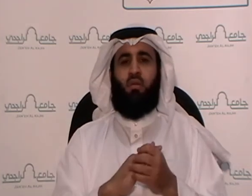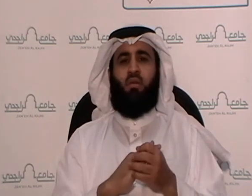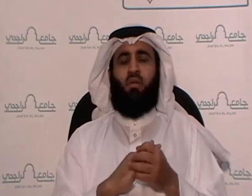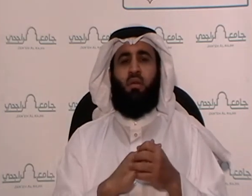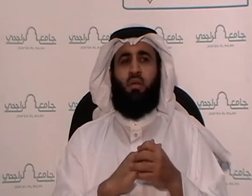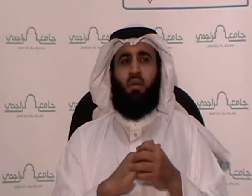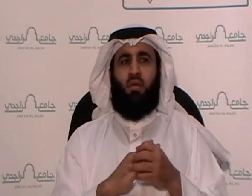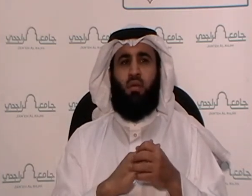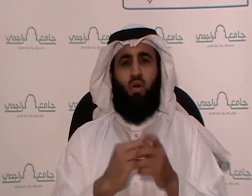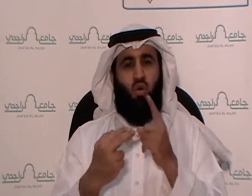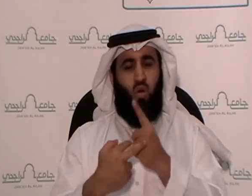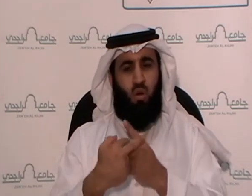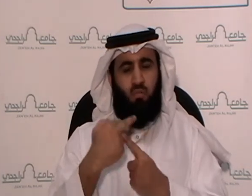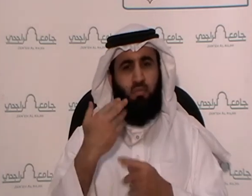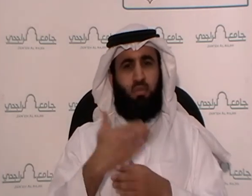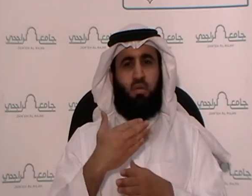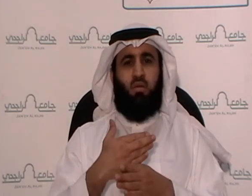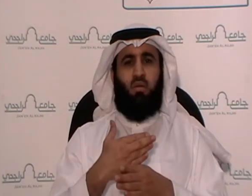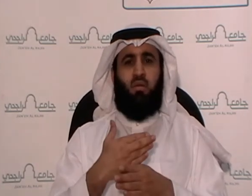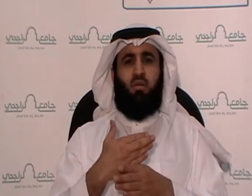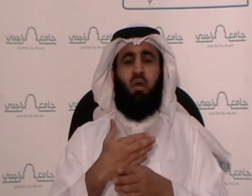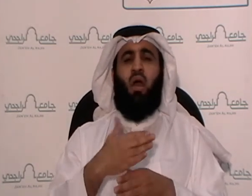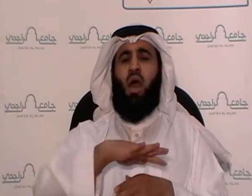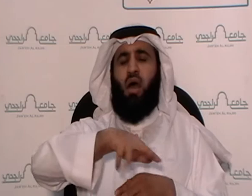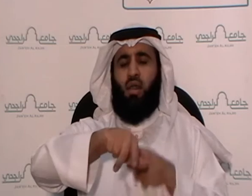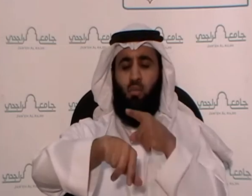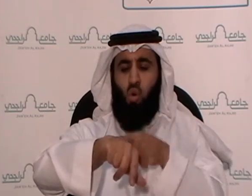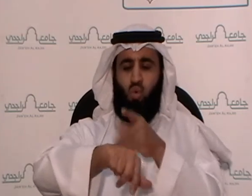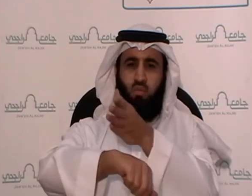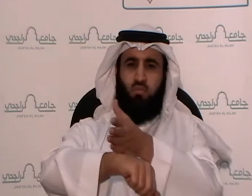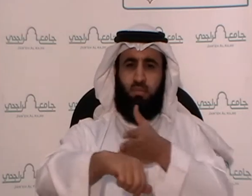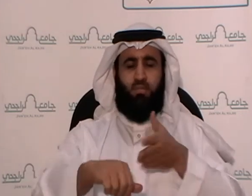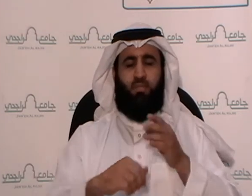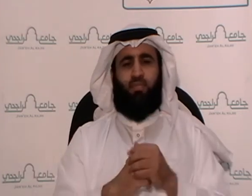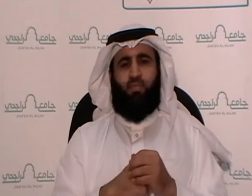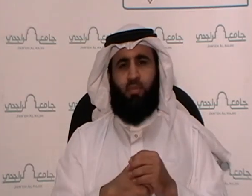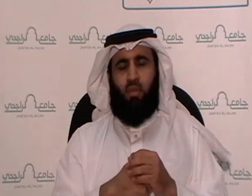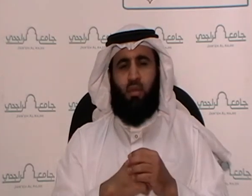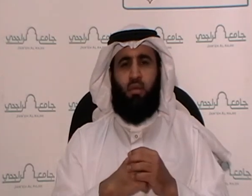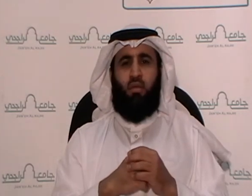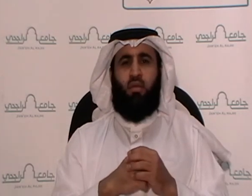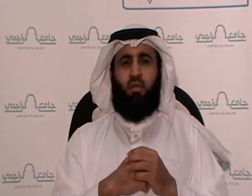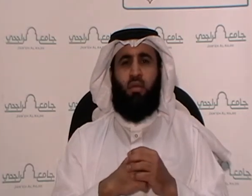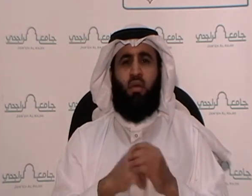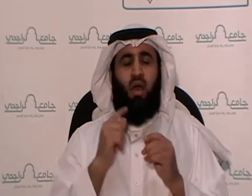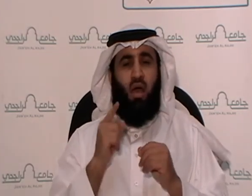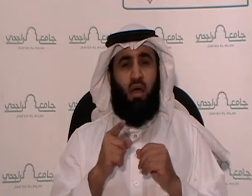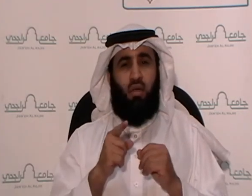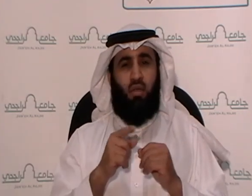عقوبة لليد التي سرقت. هذا وليس هذا التغليظ في